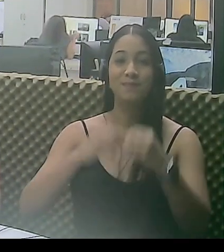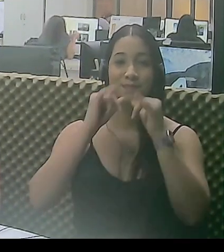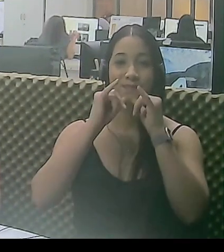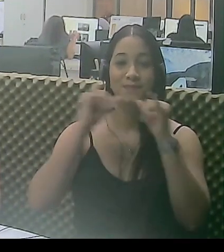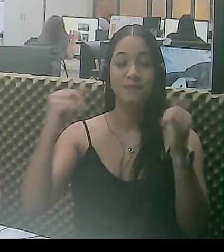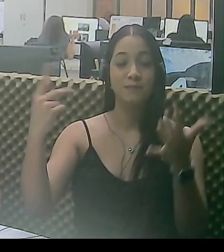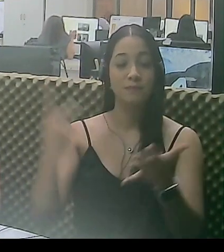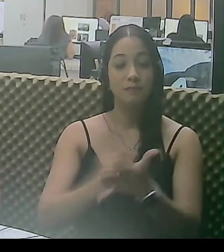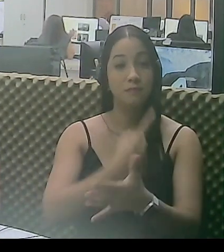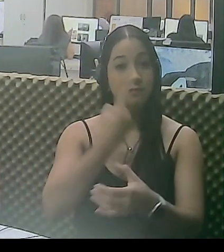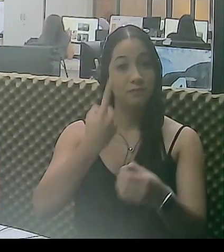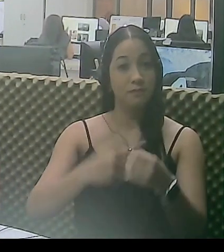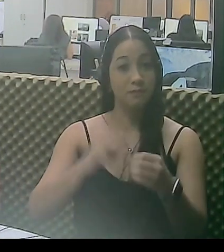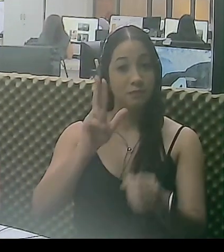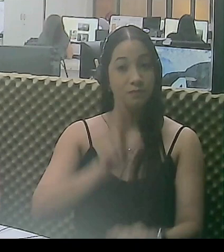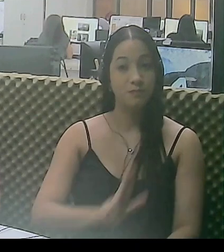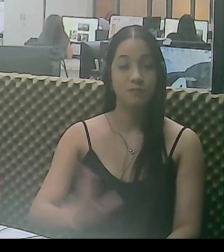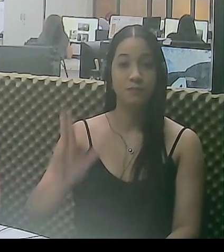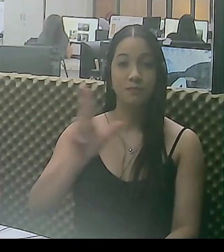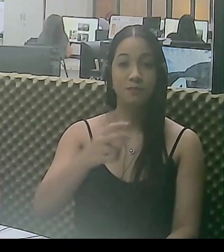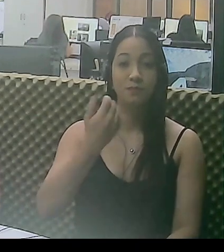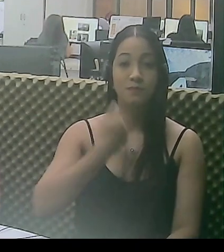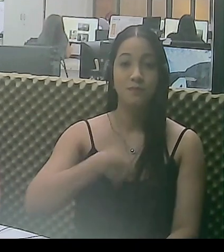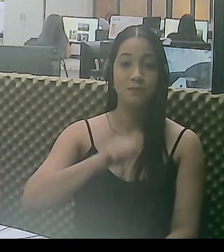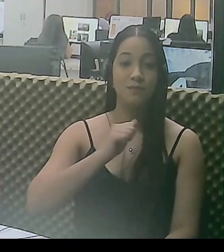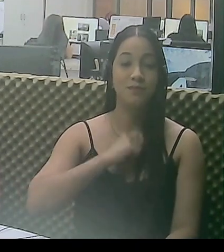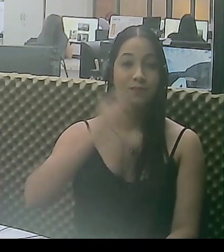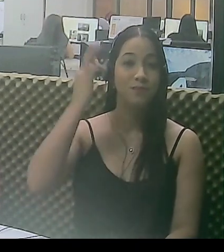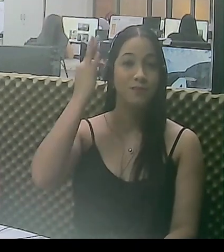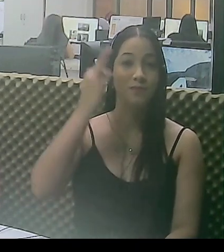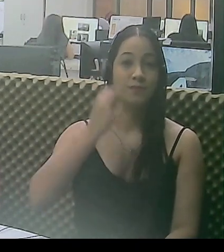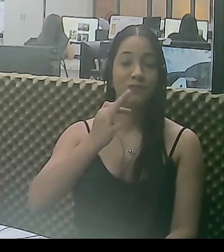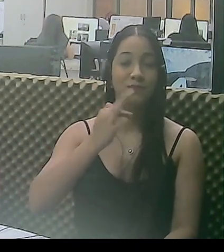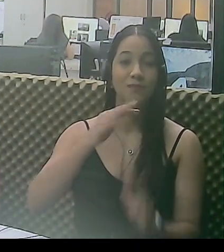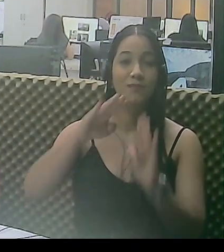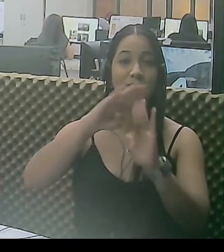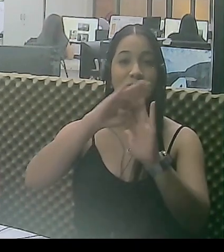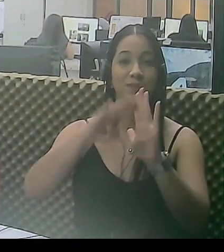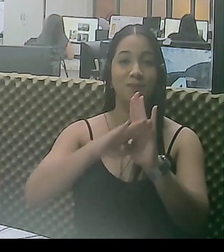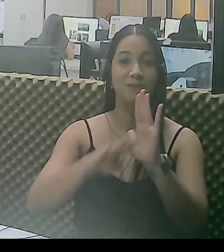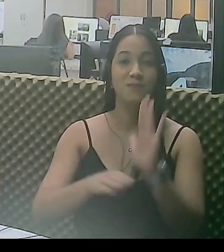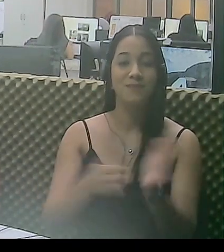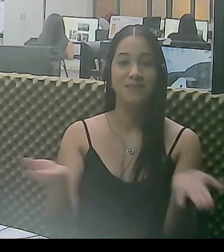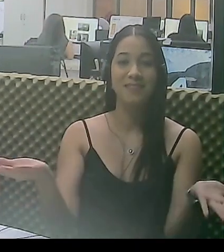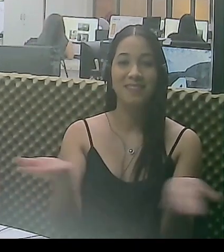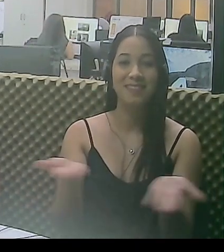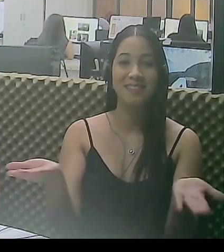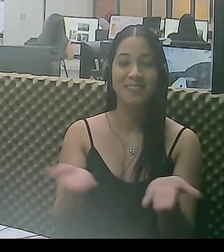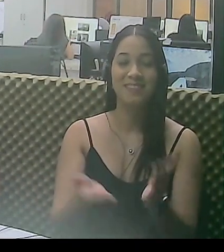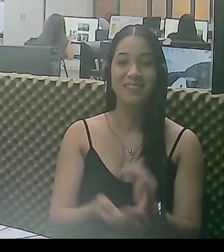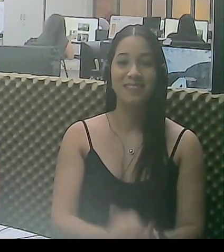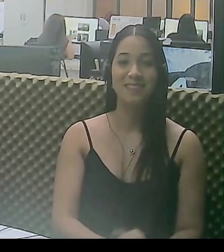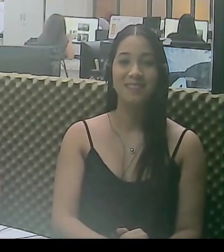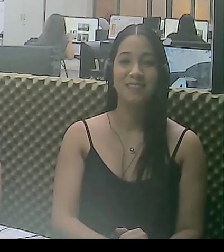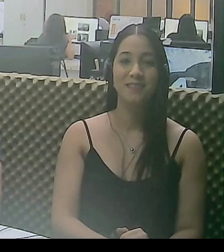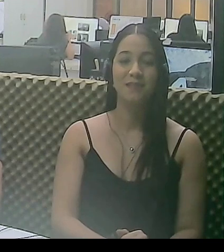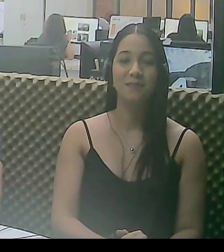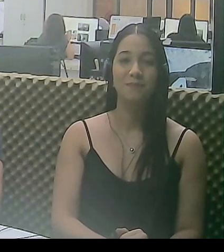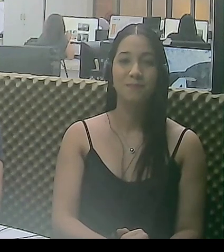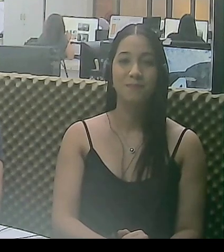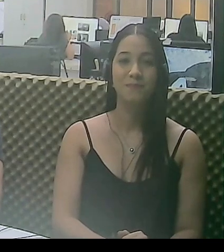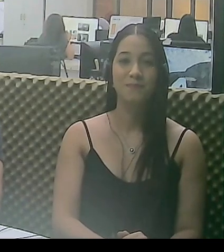notícias sobre o que de fato acontece em Uberlândia eu sou o Fernando Castro e começamos com os destaques da edição de hoje